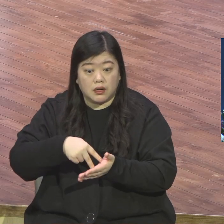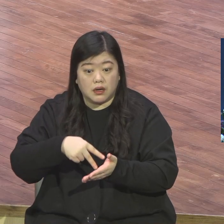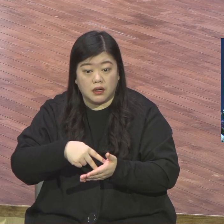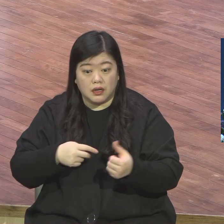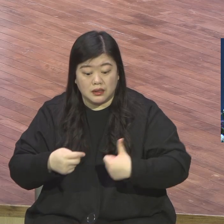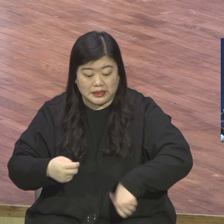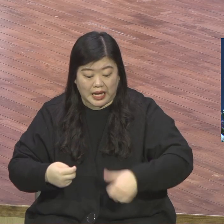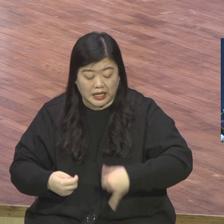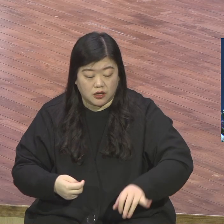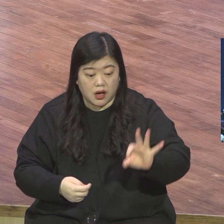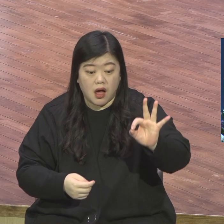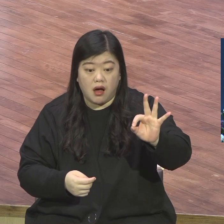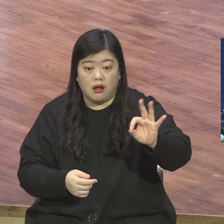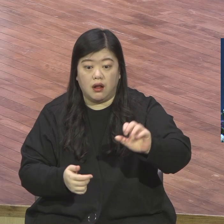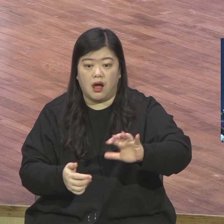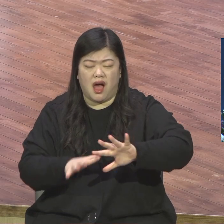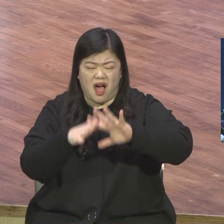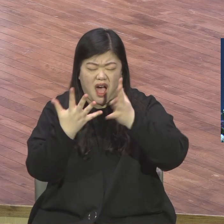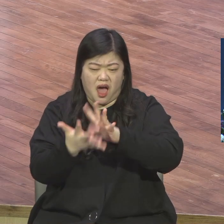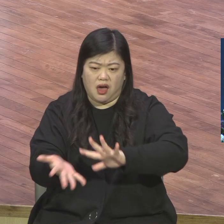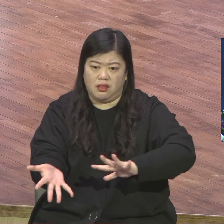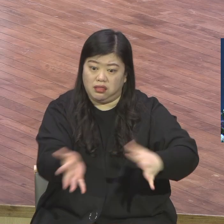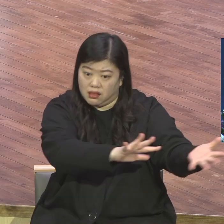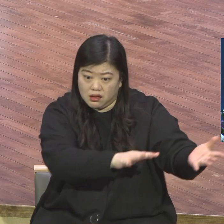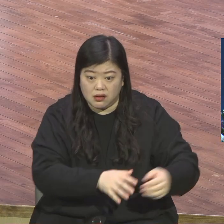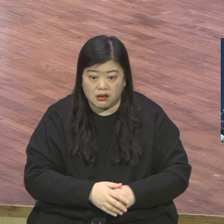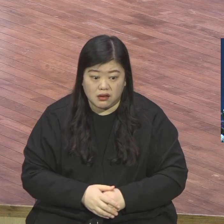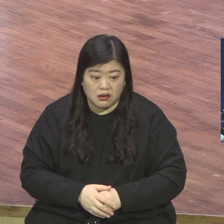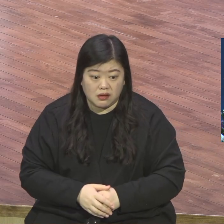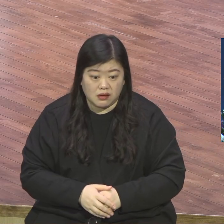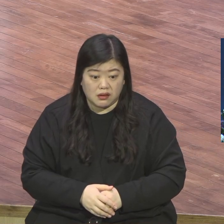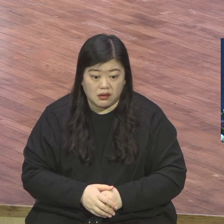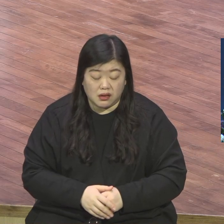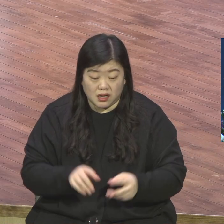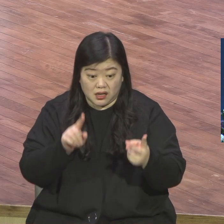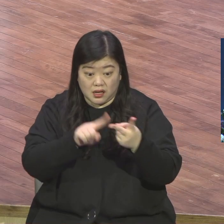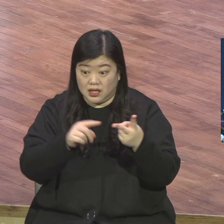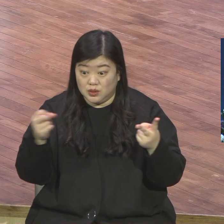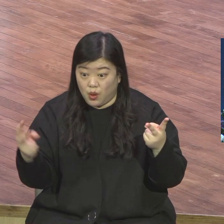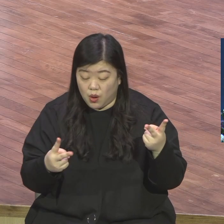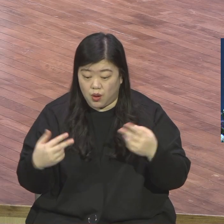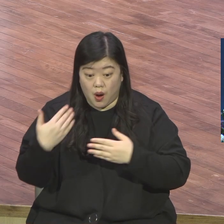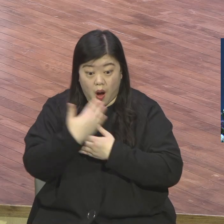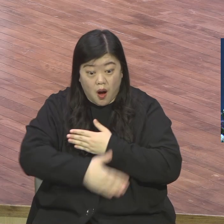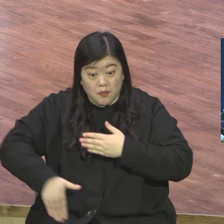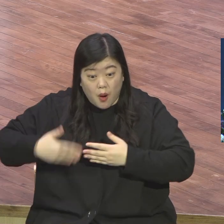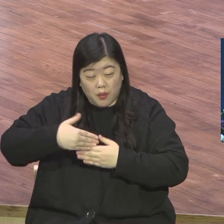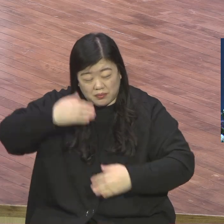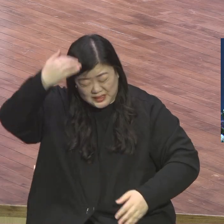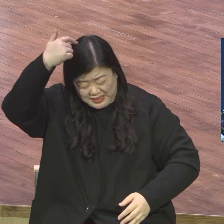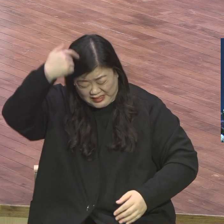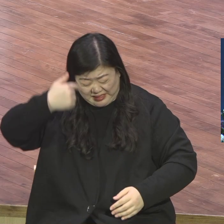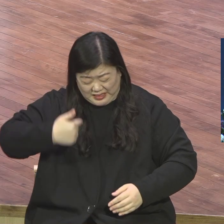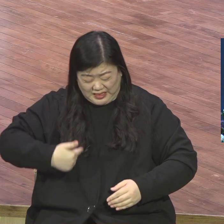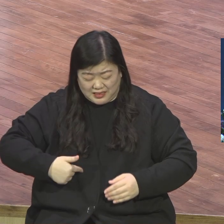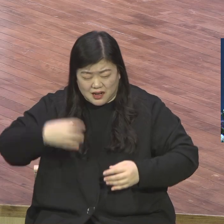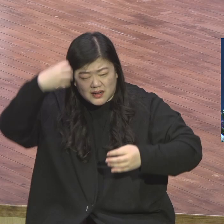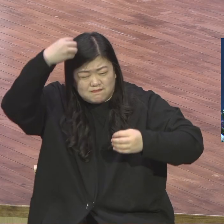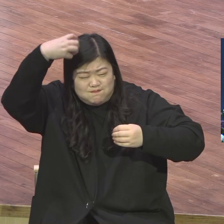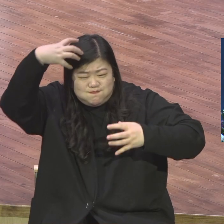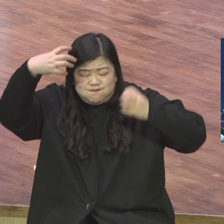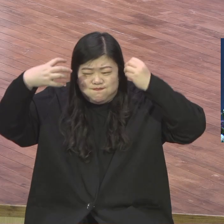그 정도 아니고 머리부터 발끝까지 그야말로 정수리 온몸에 종기가